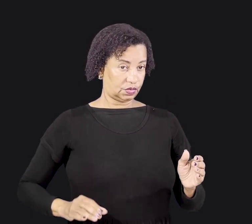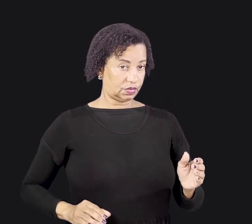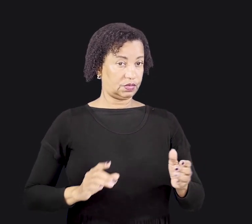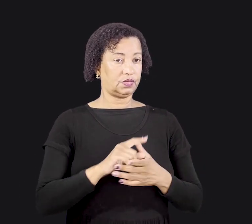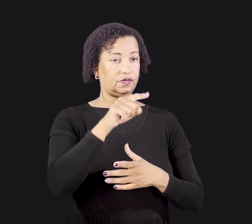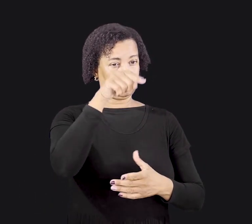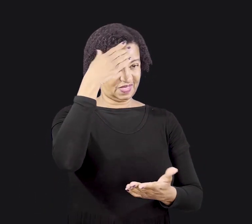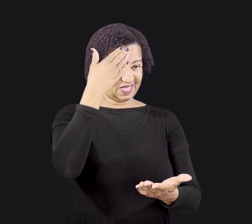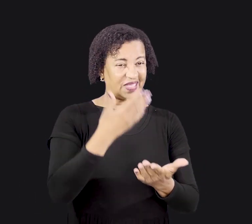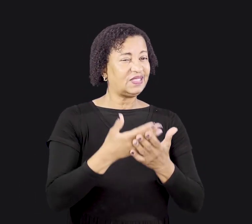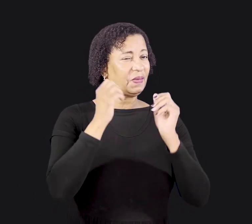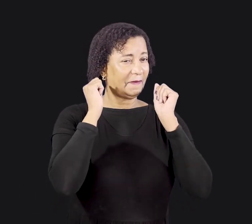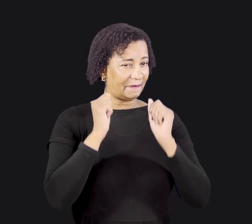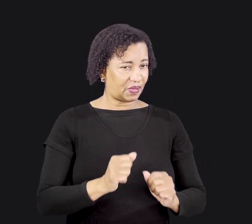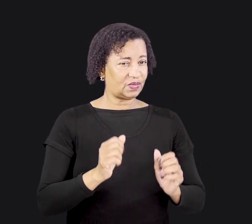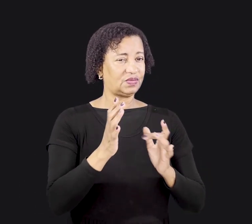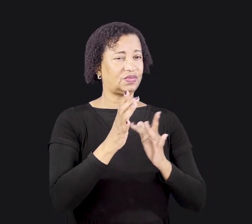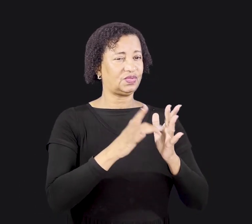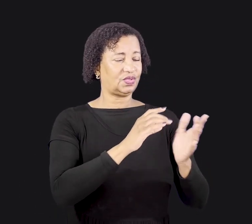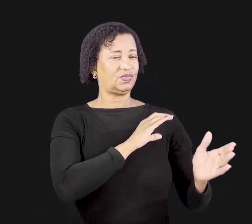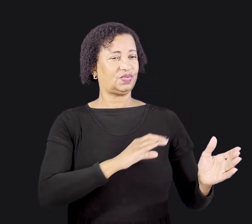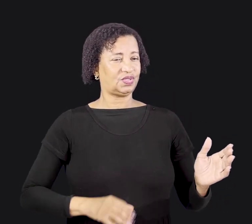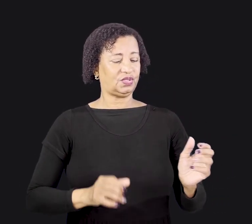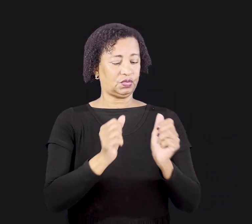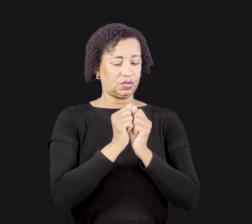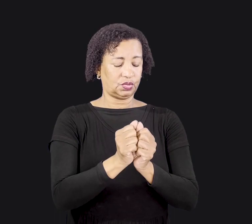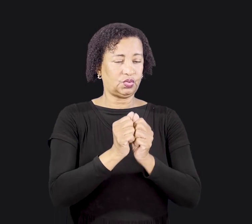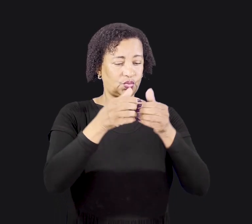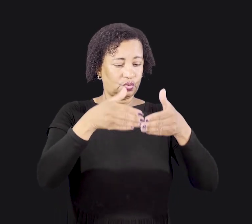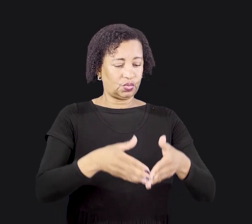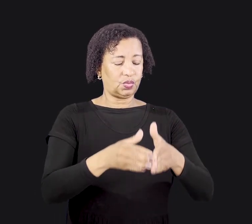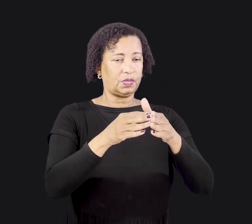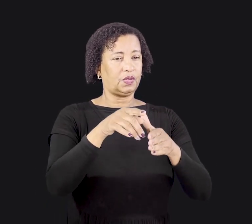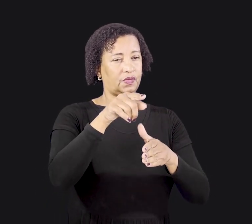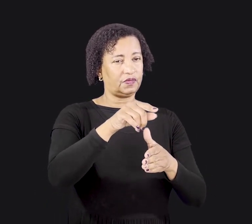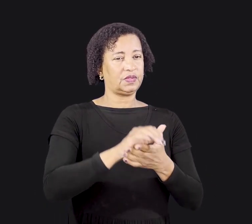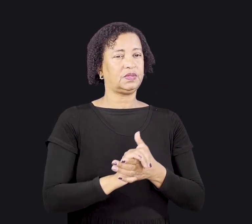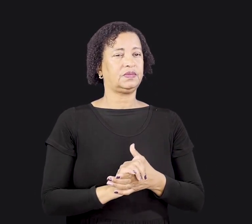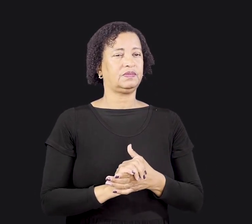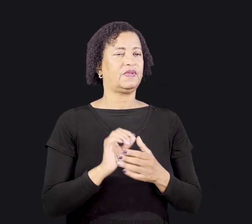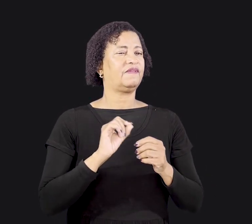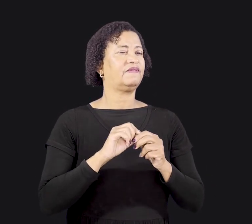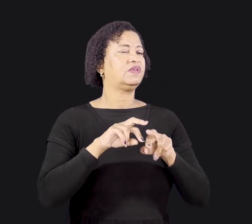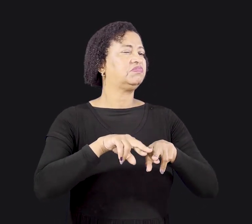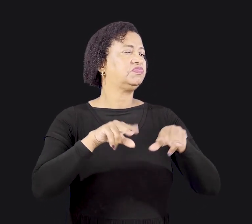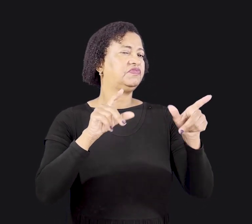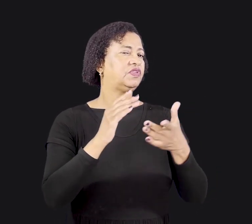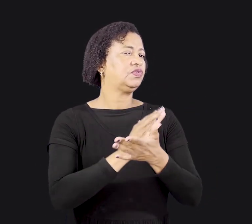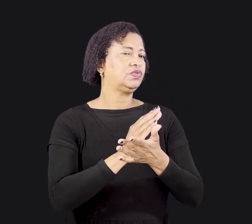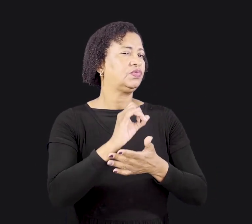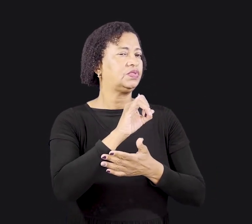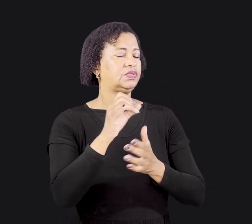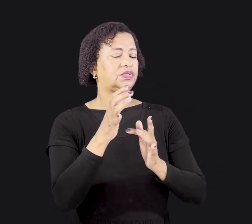crê que é possível que Jesus Cristo esteja no mesmo barco com você? Será que faz alguma diferença se Jesus está no barco com